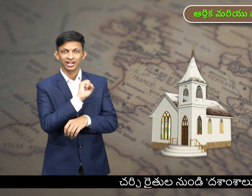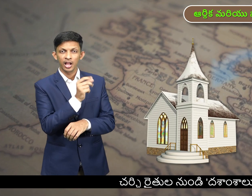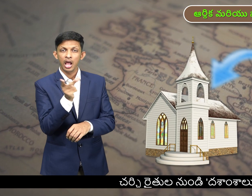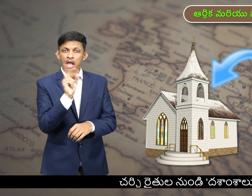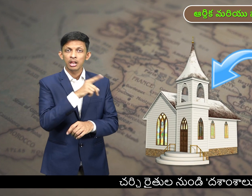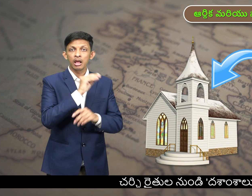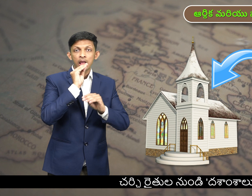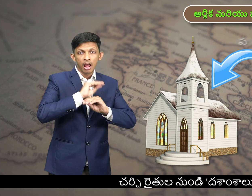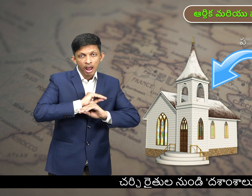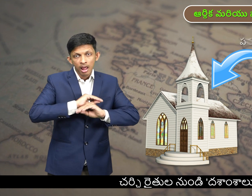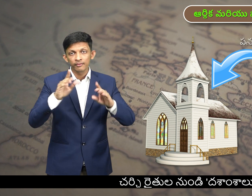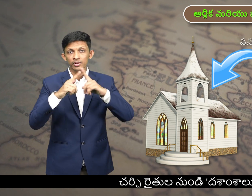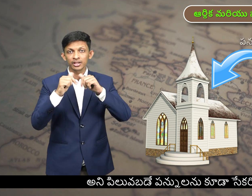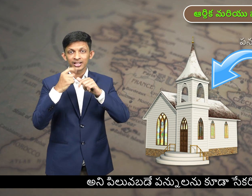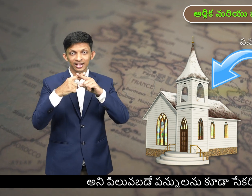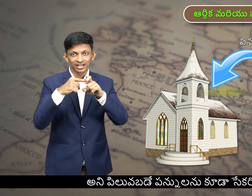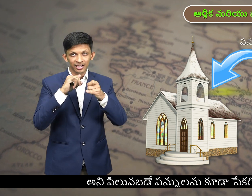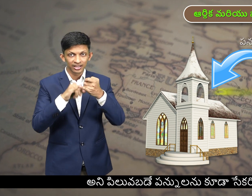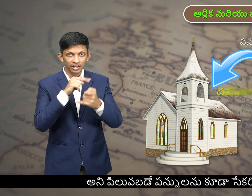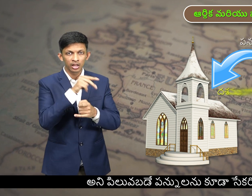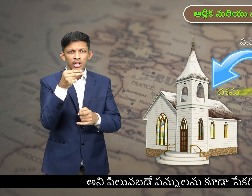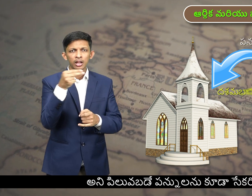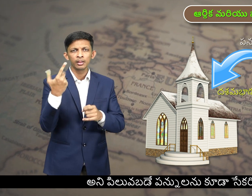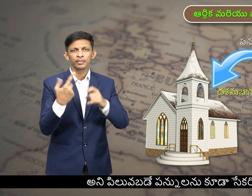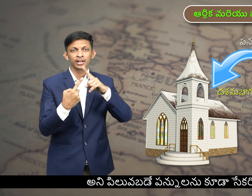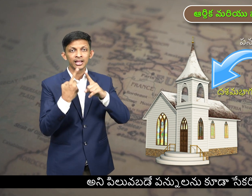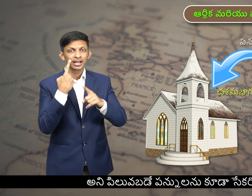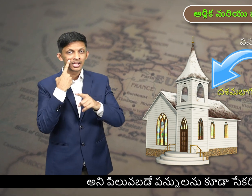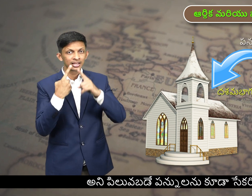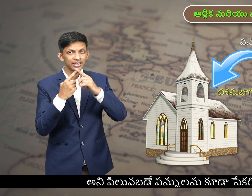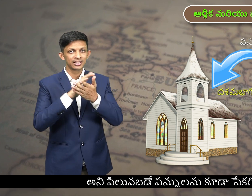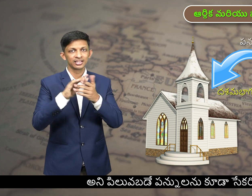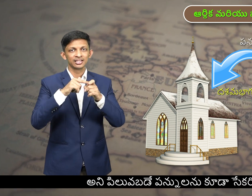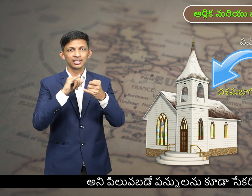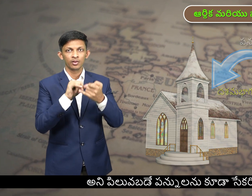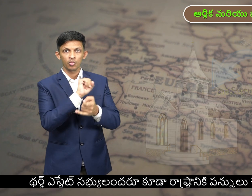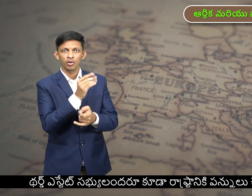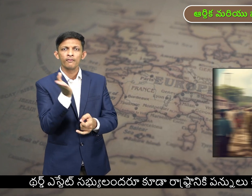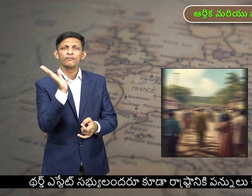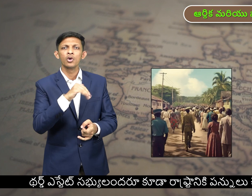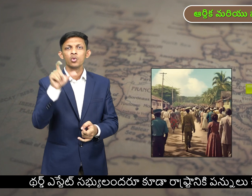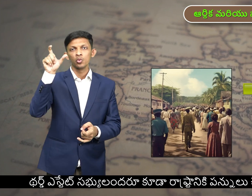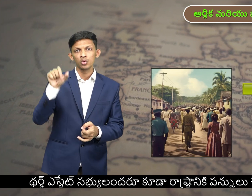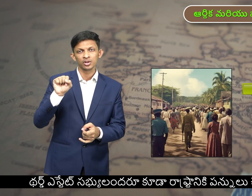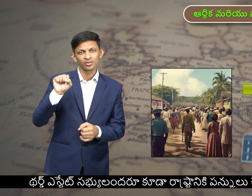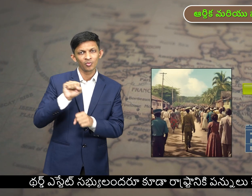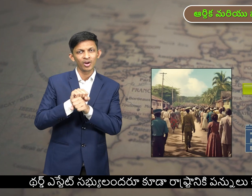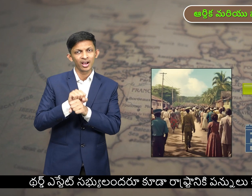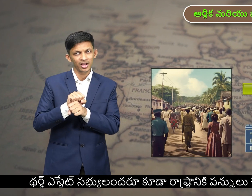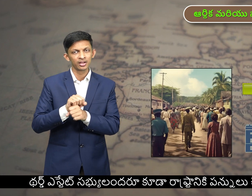చర్చిల నుండి దశాంశాలు అని పిలువబడే పన్నులను కూడా సేకరించింది. థర్డ్ ఎస్టేట్ సభ్యులందరూ కూడా రాష్ట్రానికి